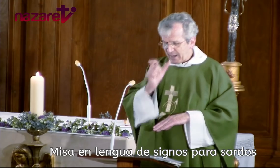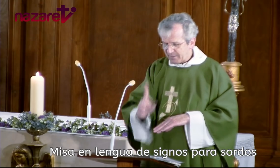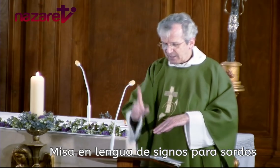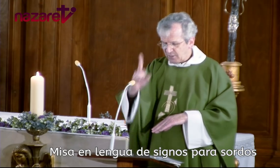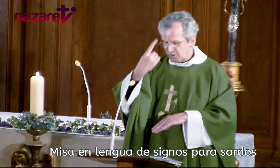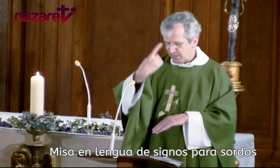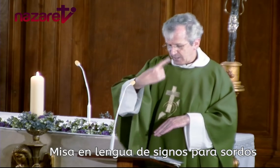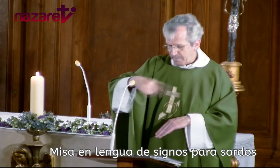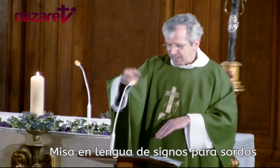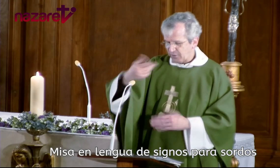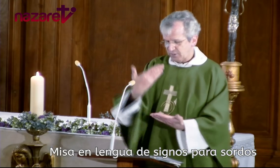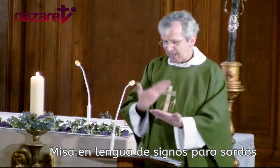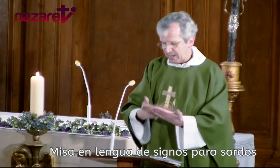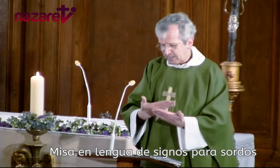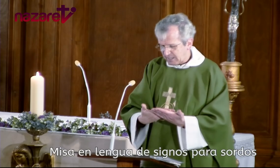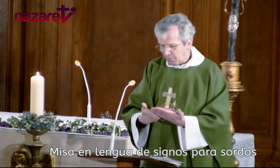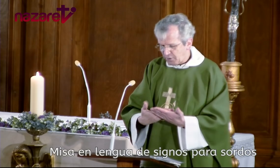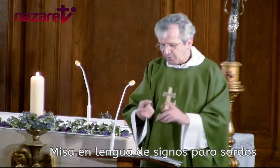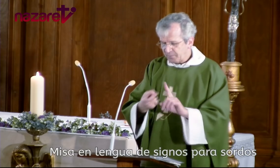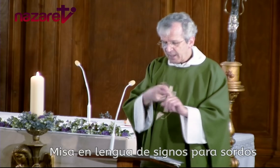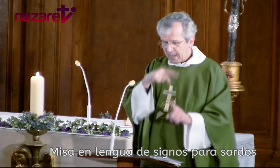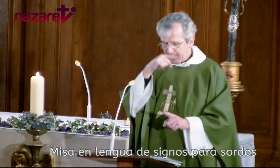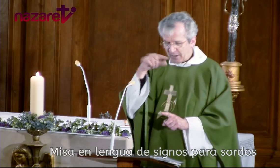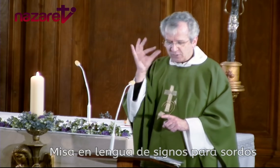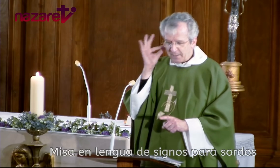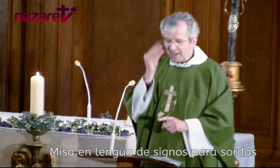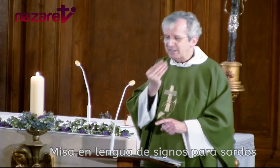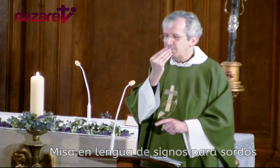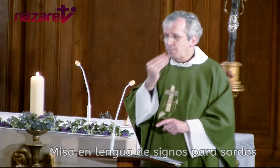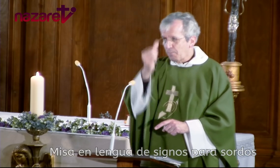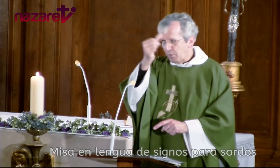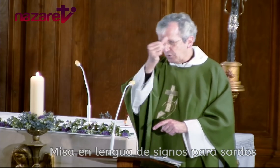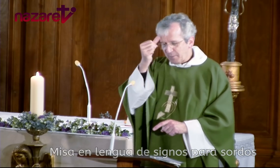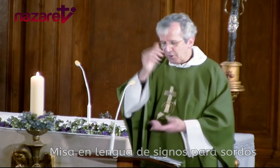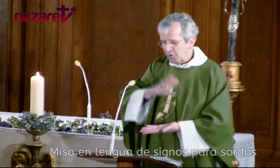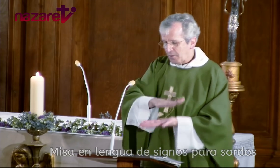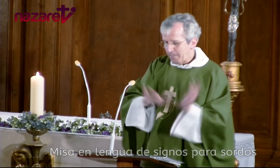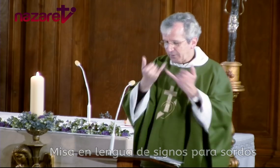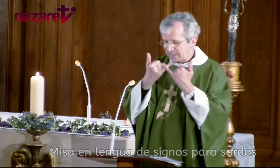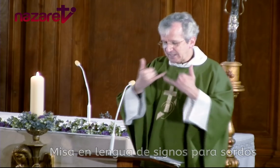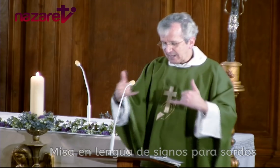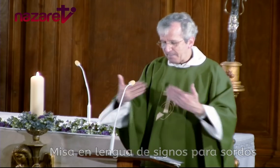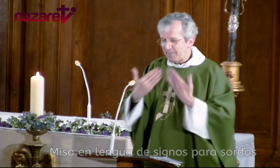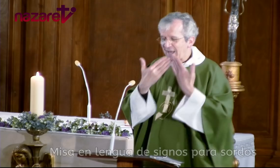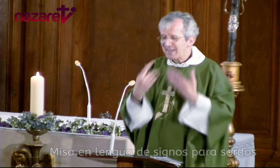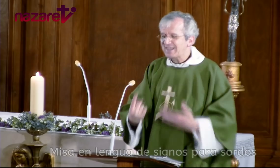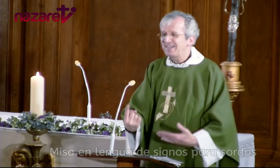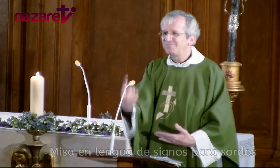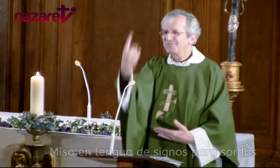de Dios y enviados a dar testimonio, hermanos y hermanas, buen domingo. Podéis ir en paz.